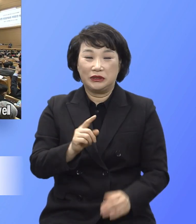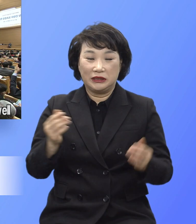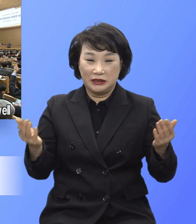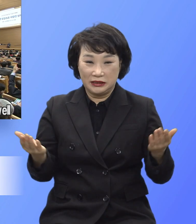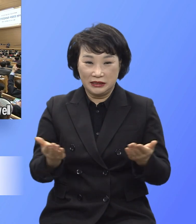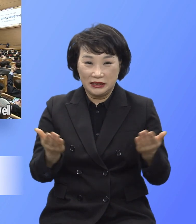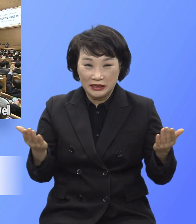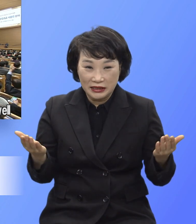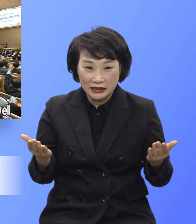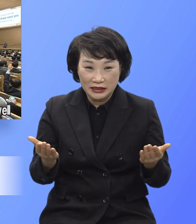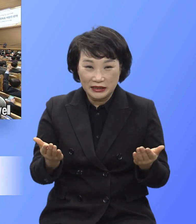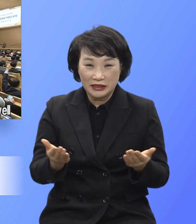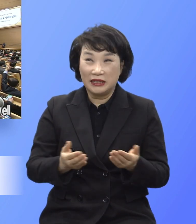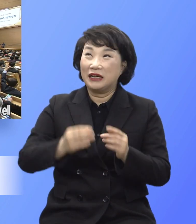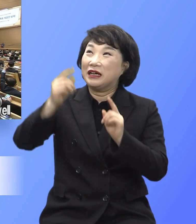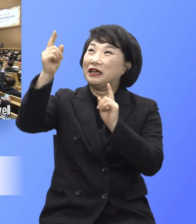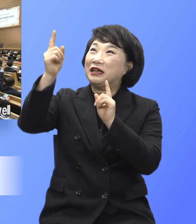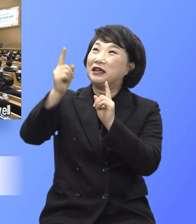무슨